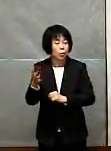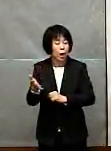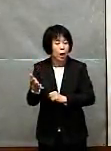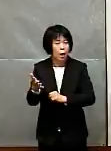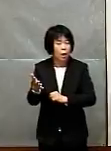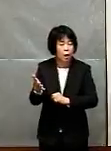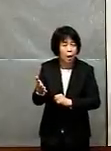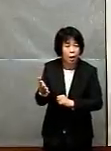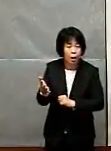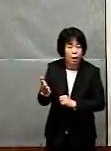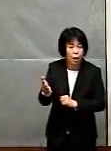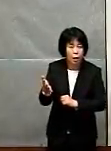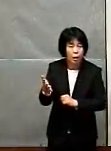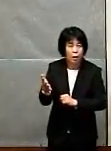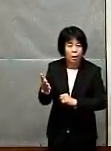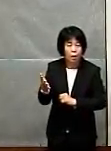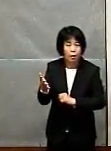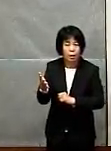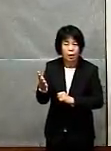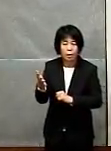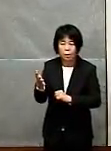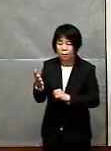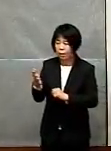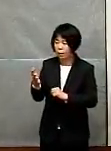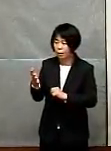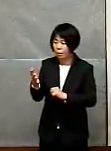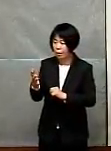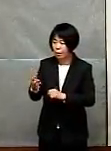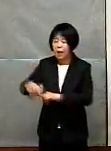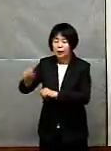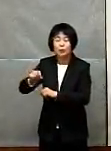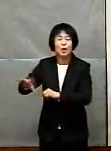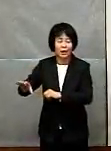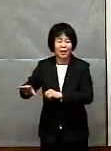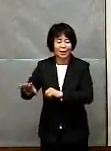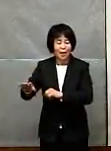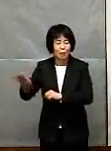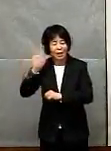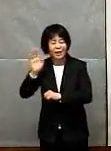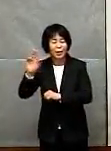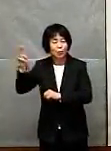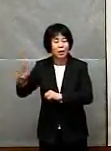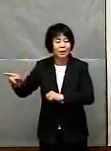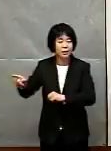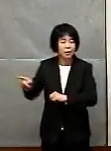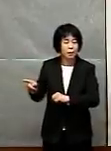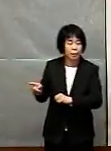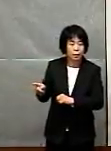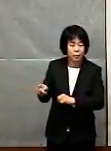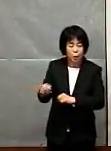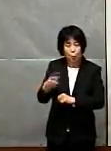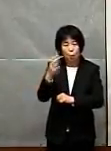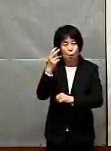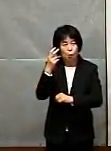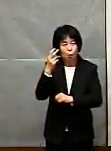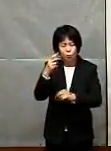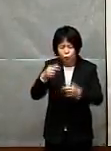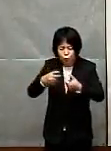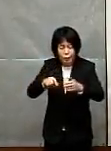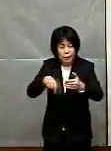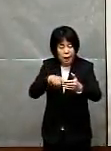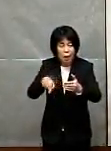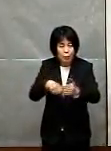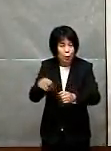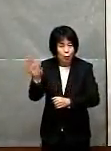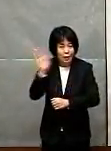事務方の方で解約は聞いているようでありますけれども、私としましてもその詳細を、まあ、